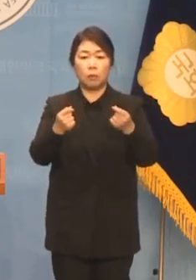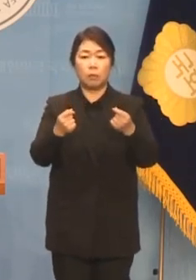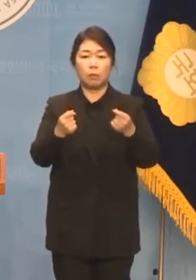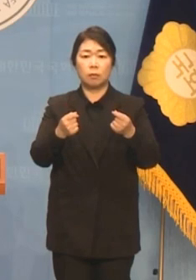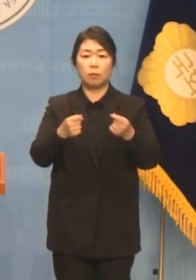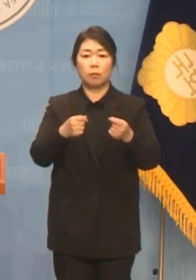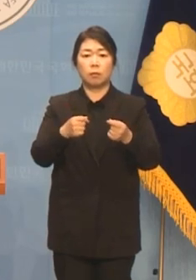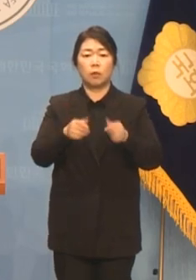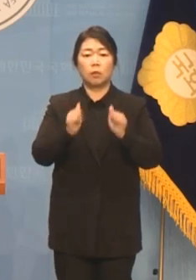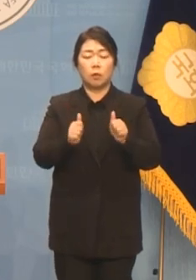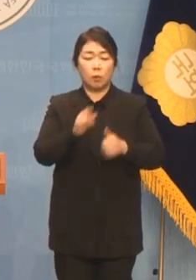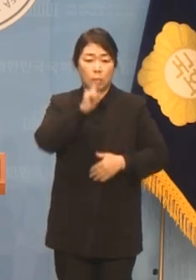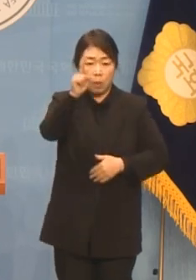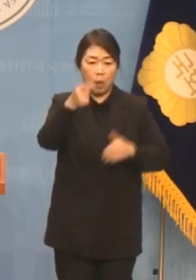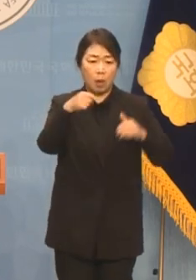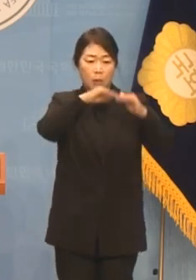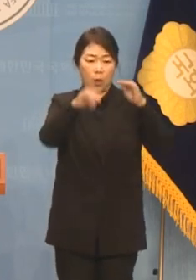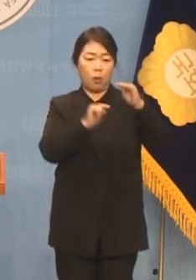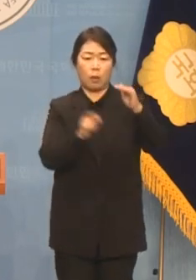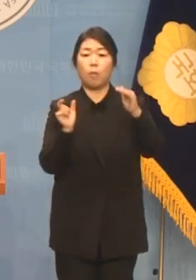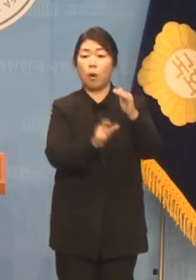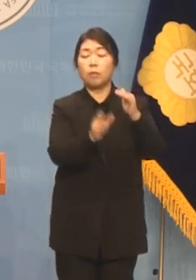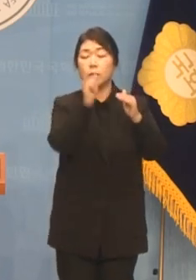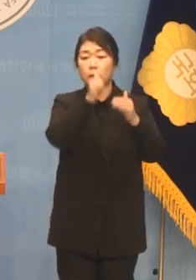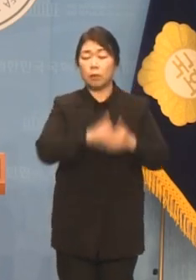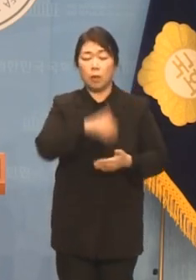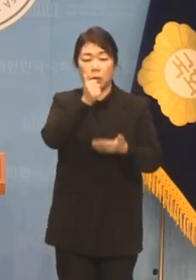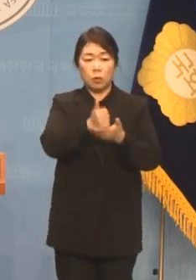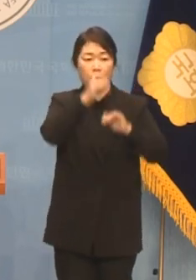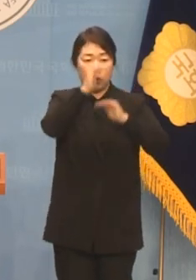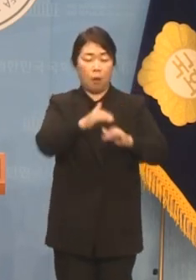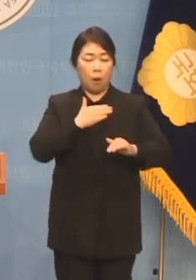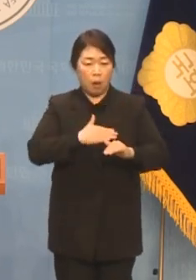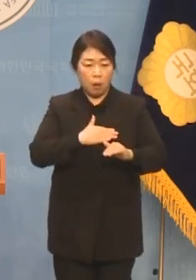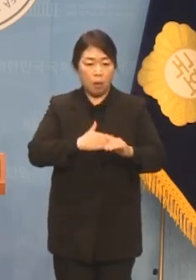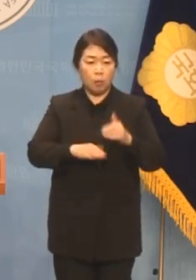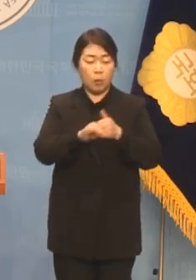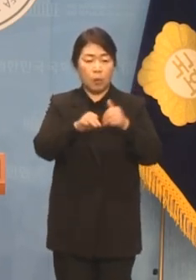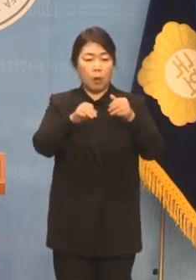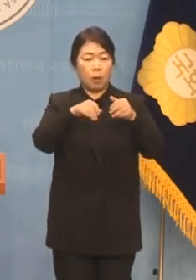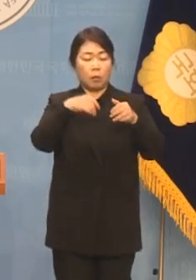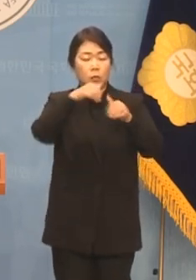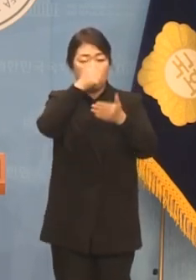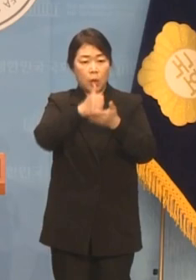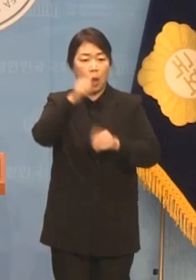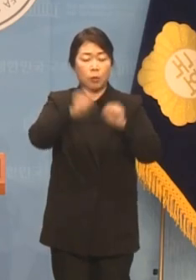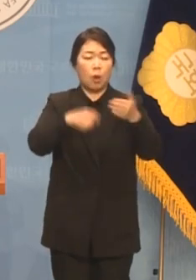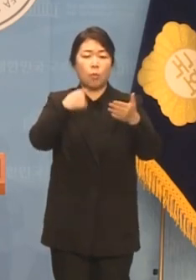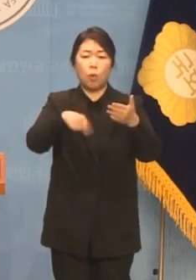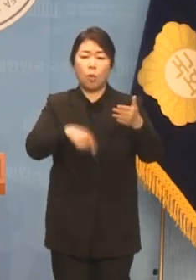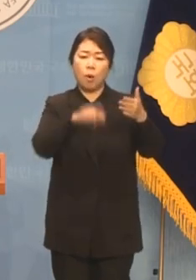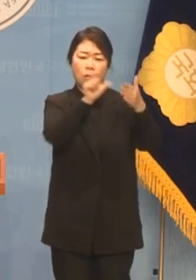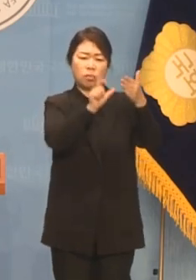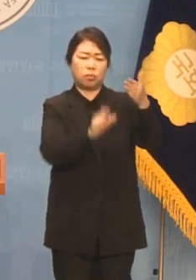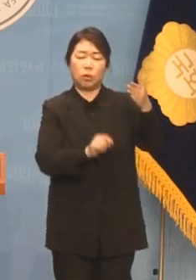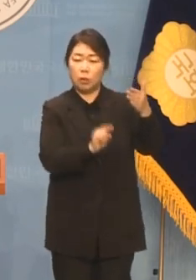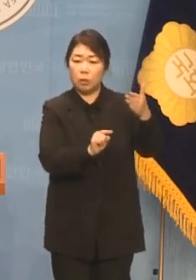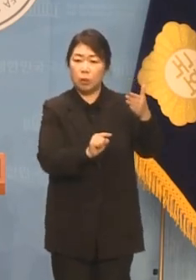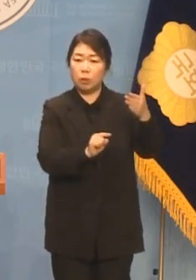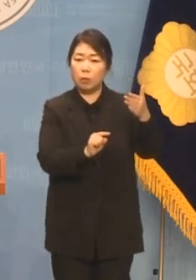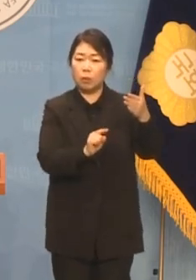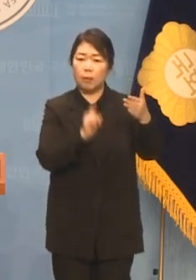범죄도 공 사실에 포함됐습니다 범죄 사실을 알면 알수록 끔찍한 악기와 탐욕을